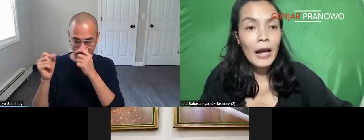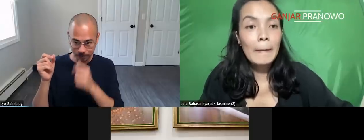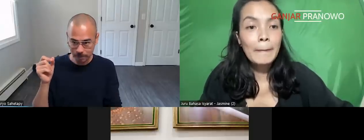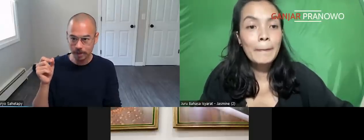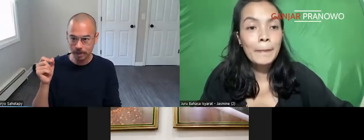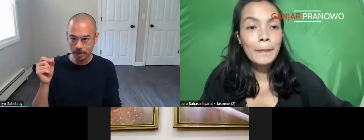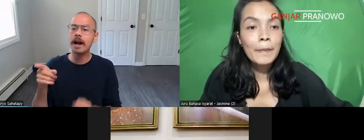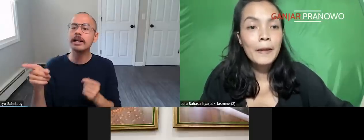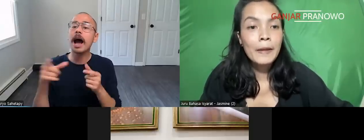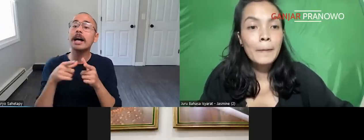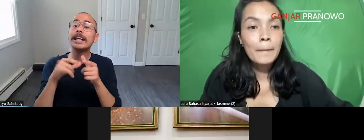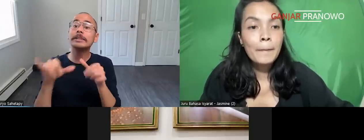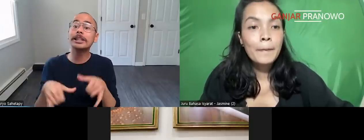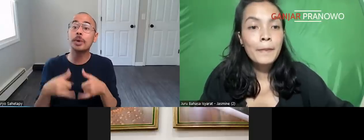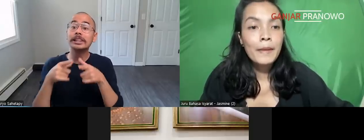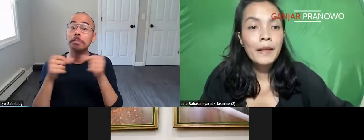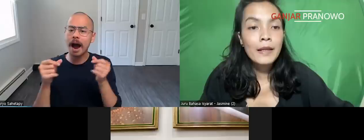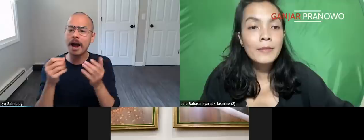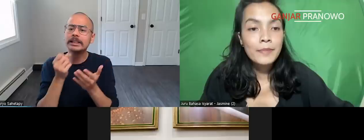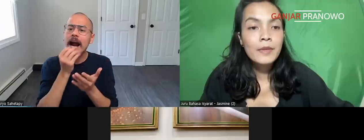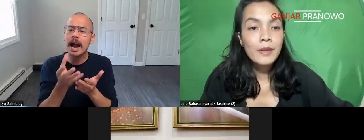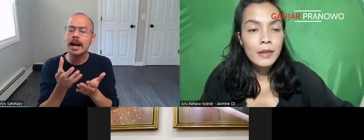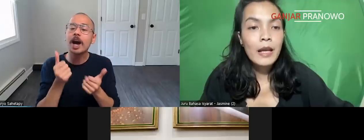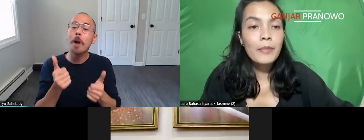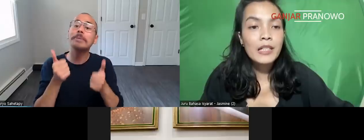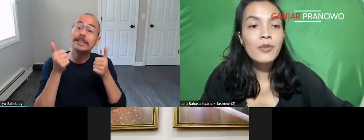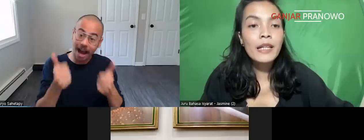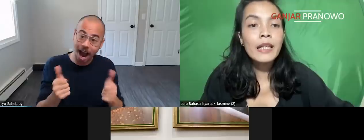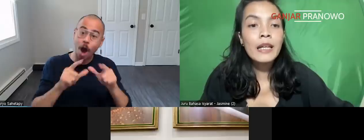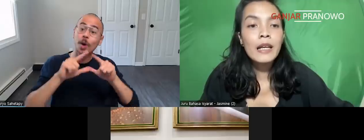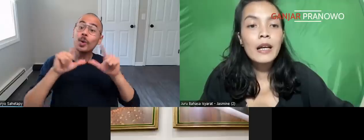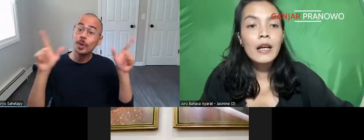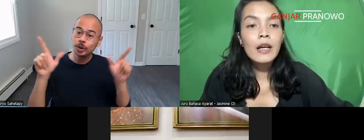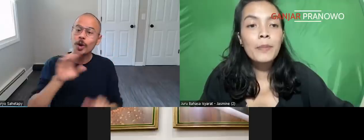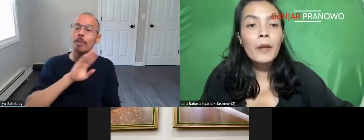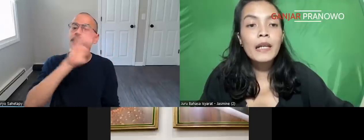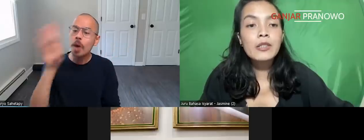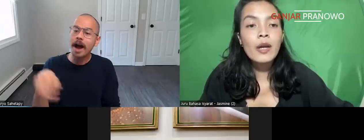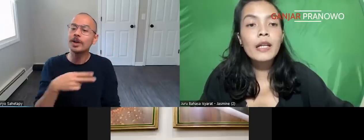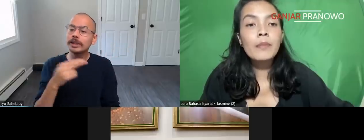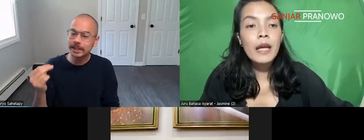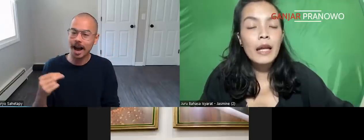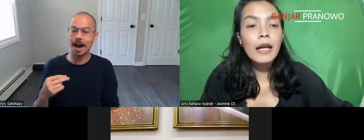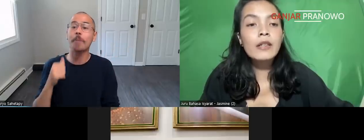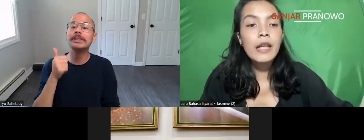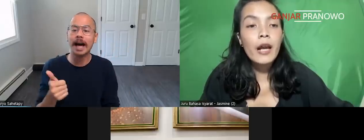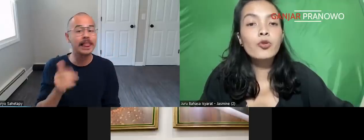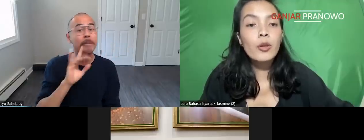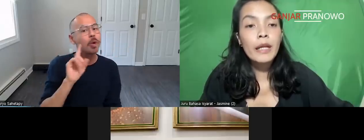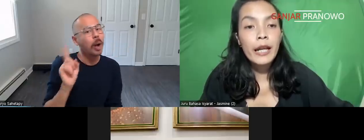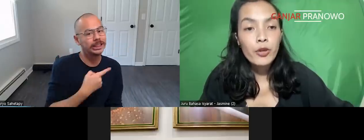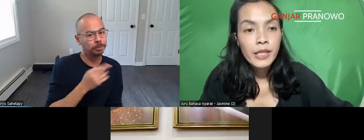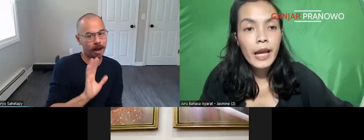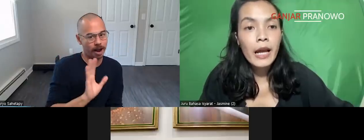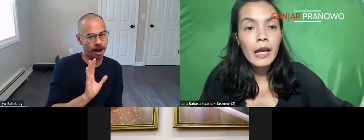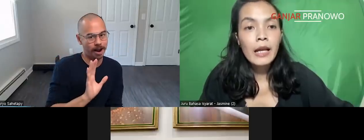dari Jepang nah beasiswa ini e pihak beasiswa ini menyarankan saya untuk